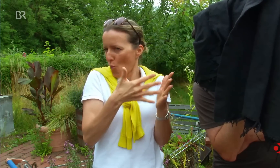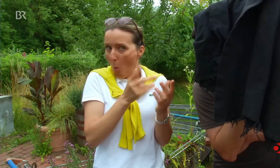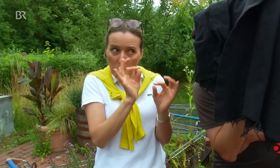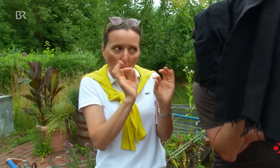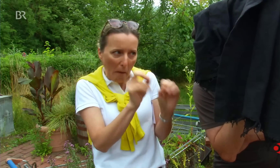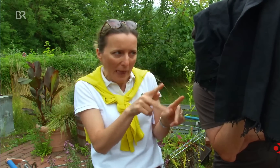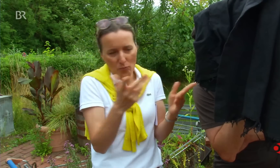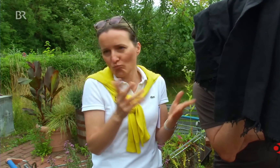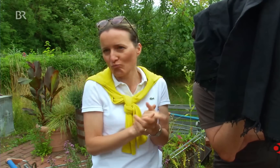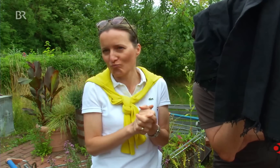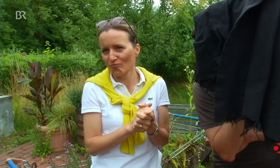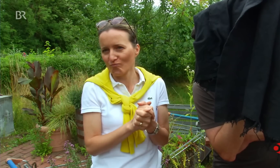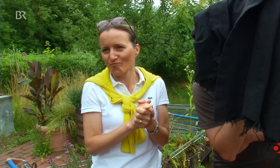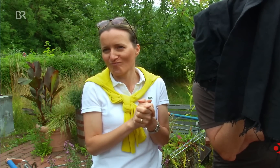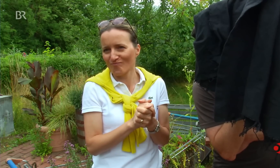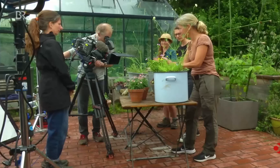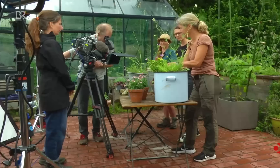Dolmetscherin und Anke.